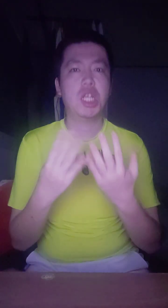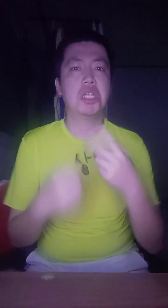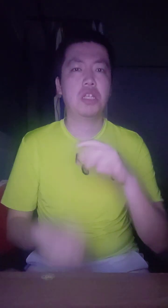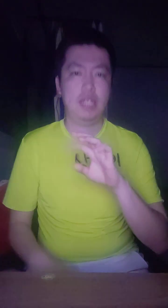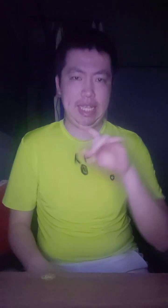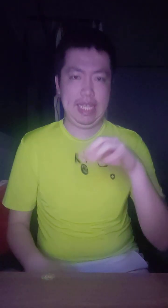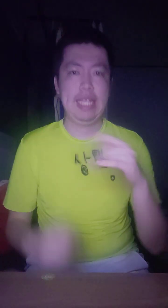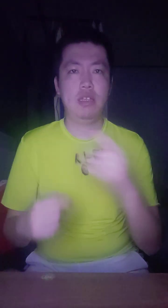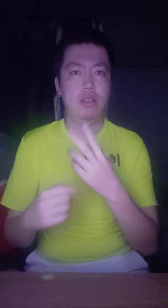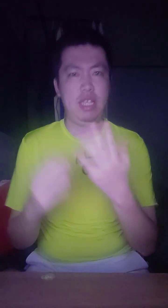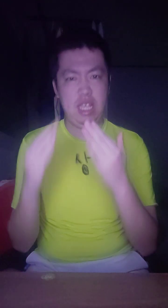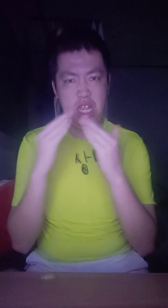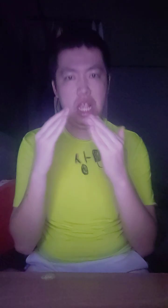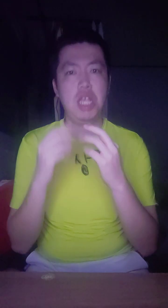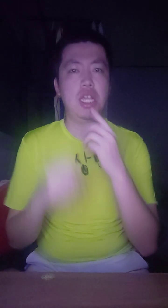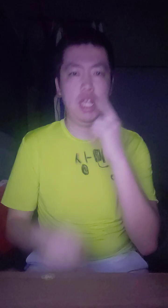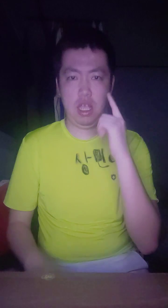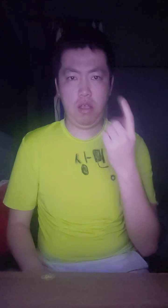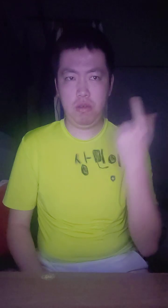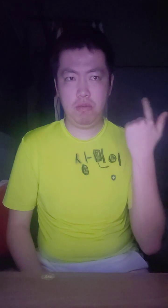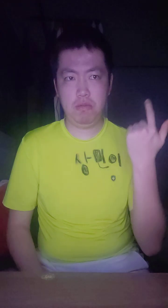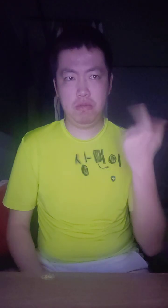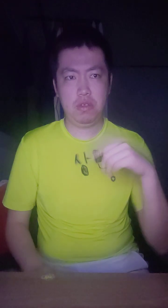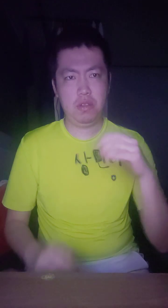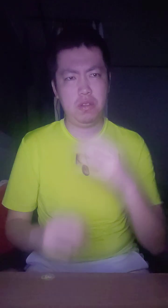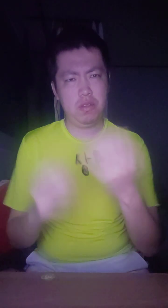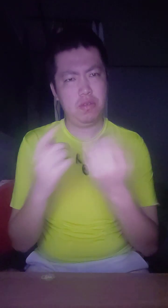여고생 A양입니다. 왜 다른 것도 아니고 광안리